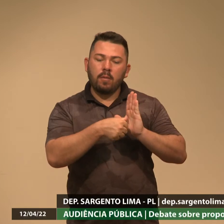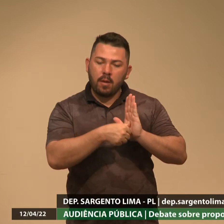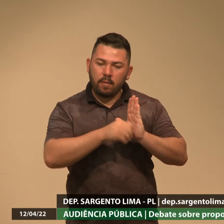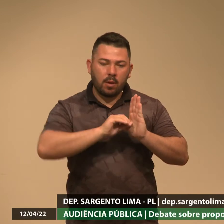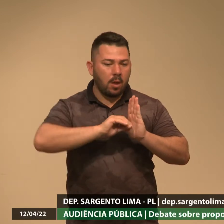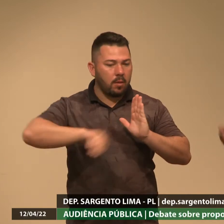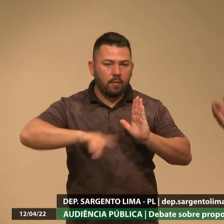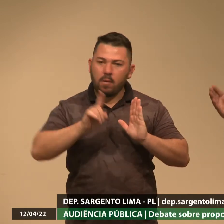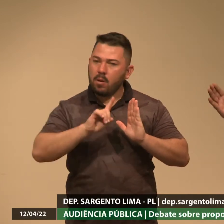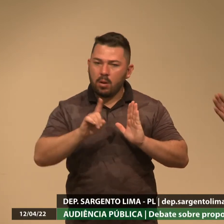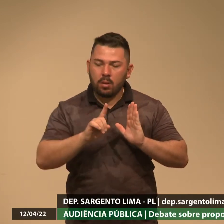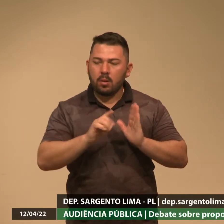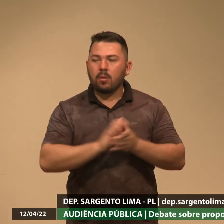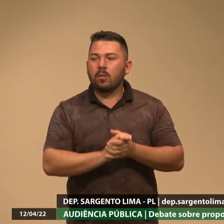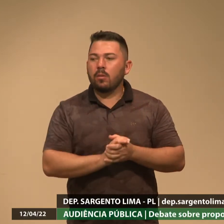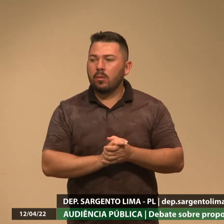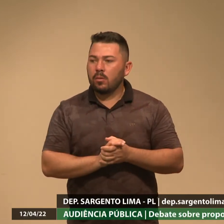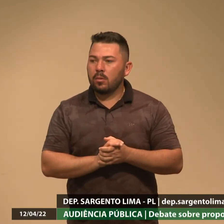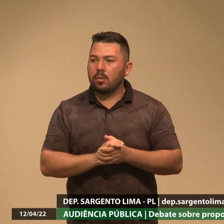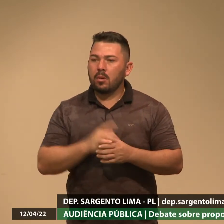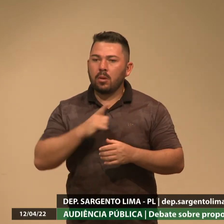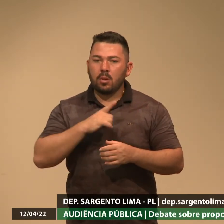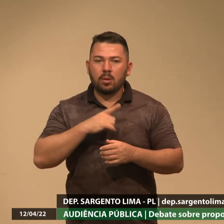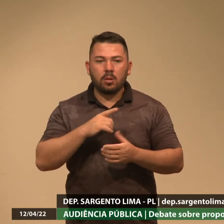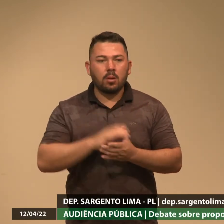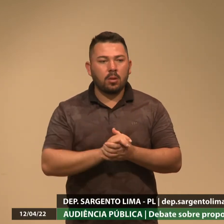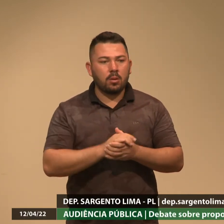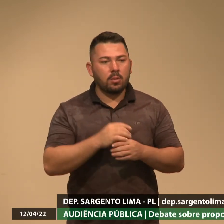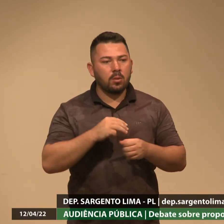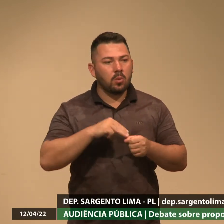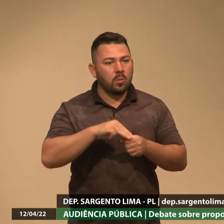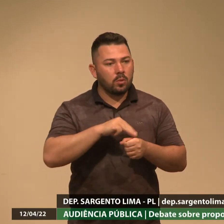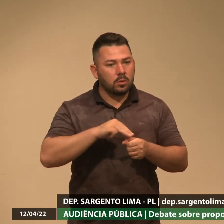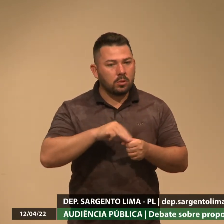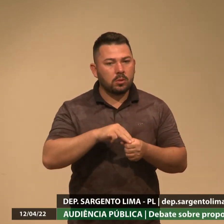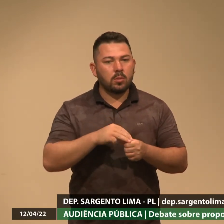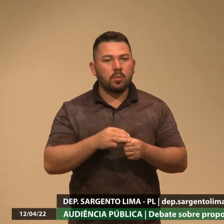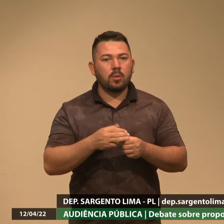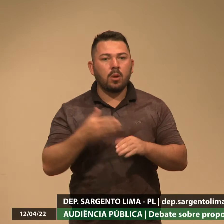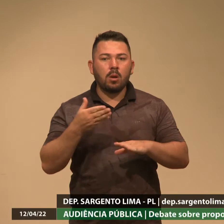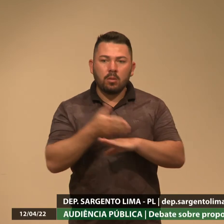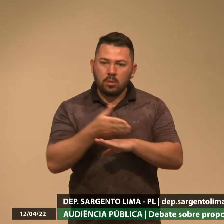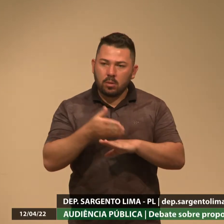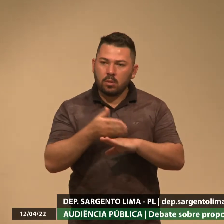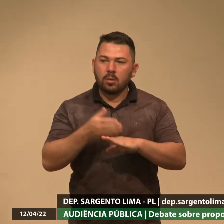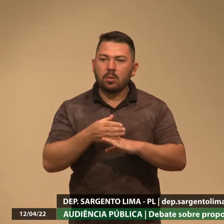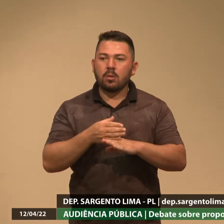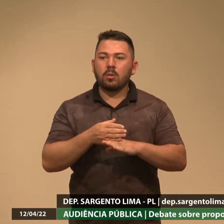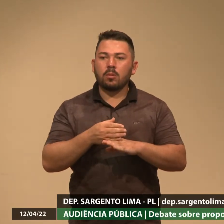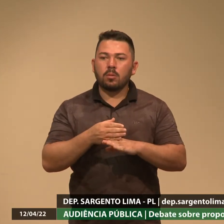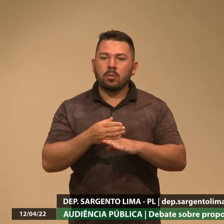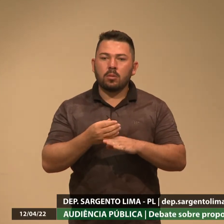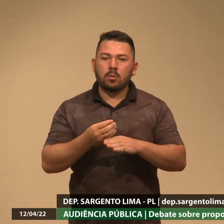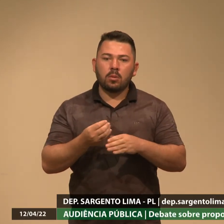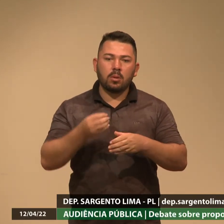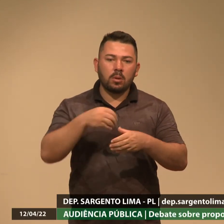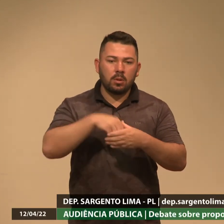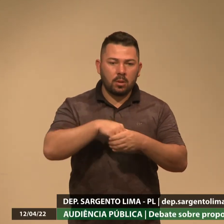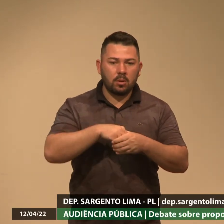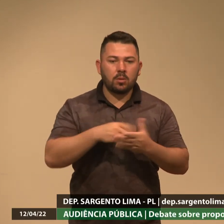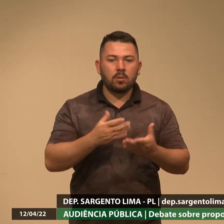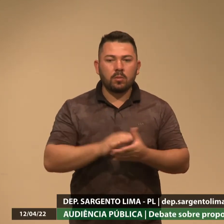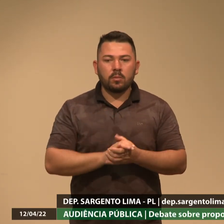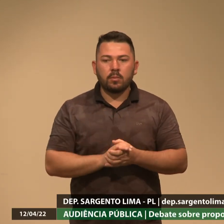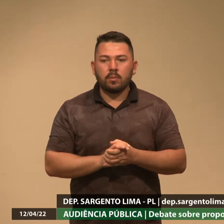disse nós temos ali da frente do centro-oeste inclusive municípios que estão querendo investir dentro desse dentro desse setor